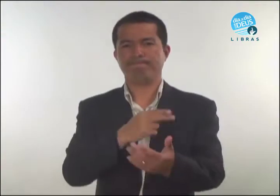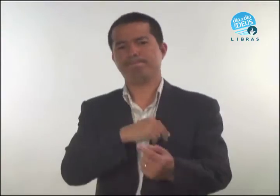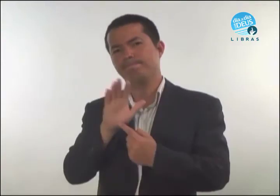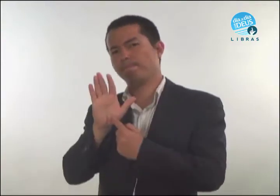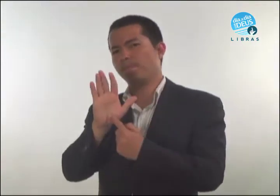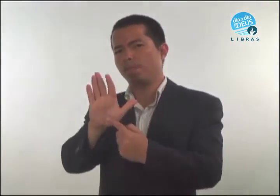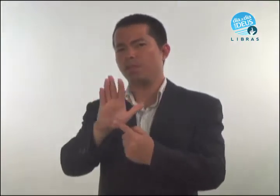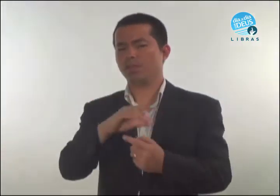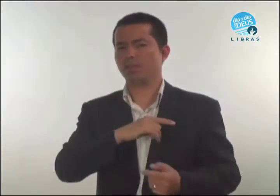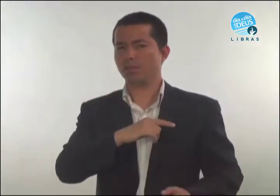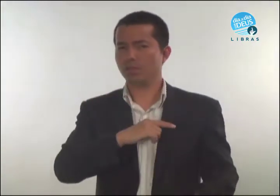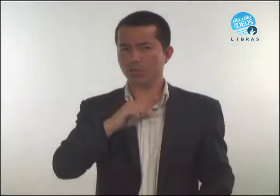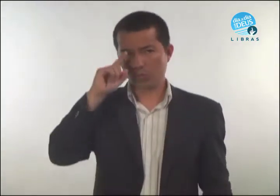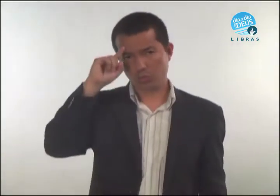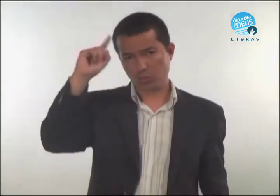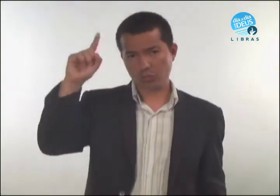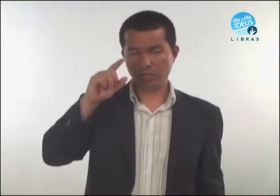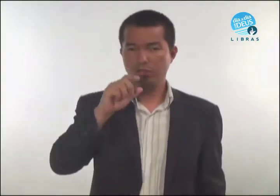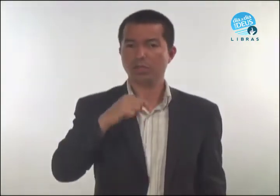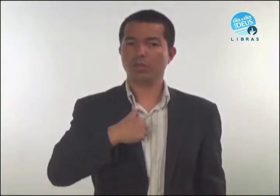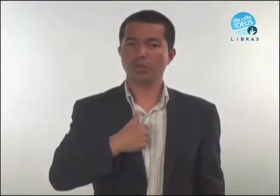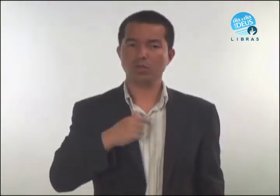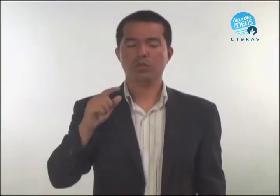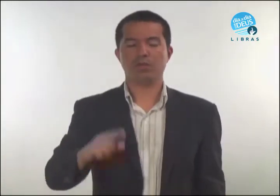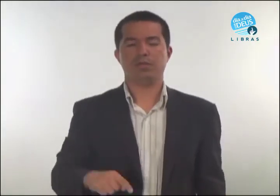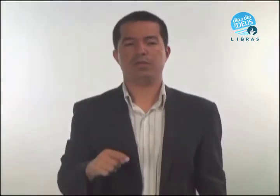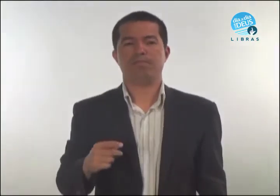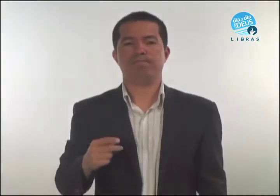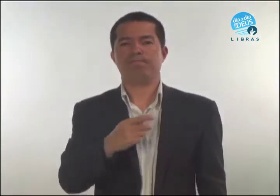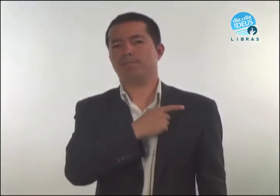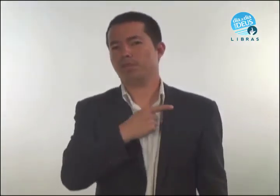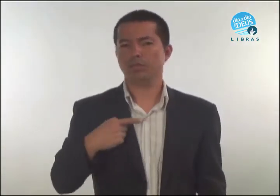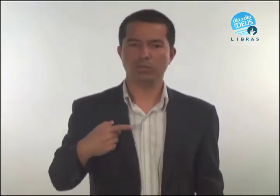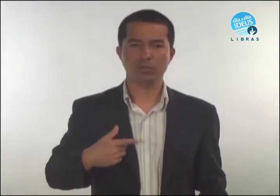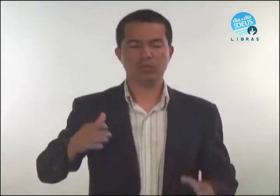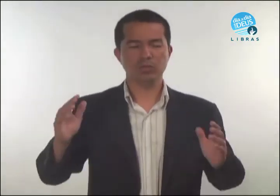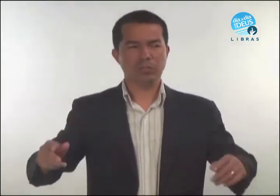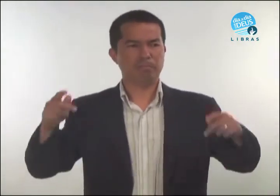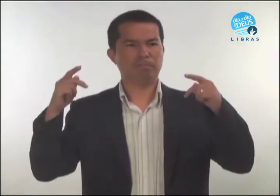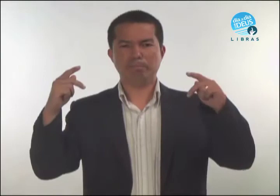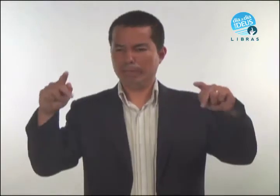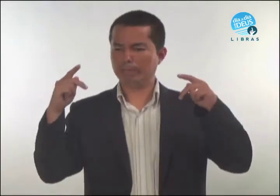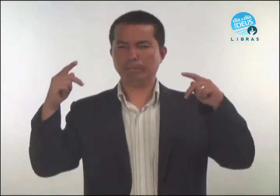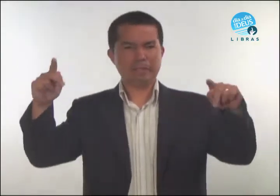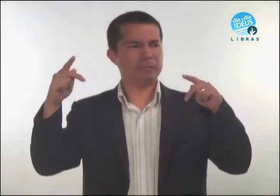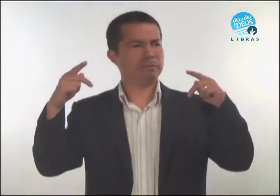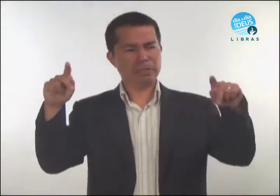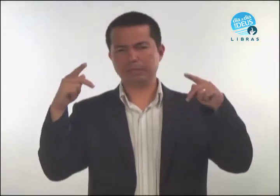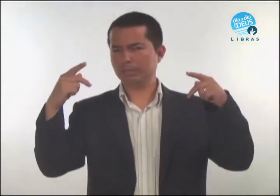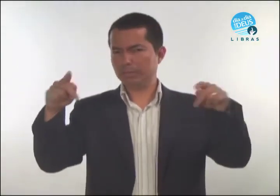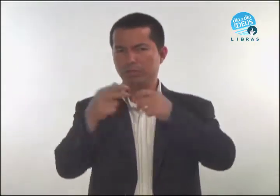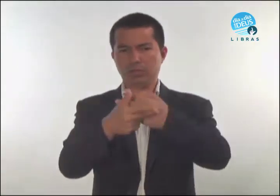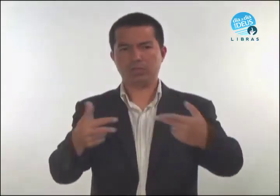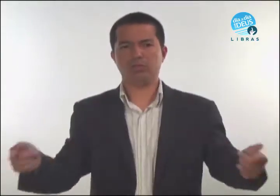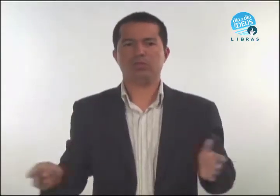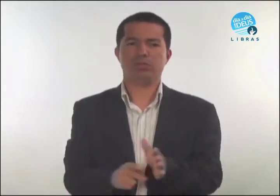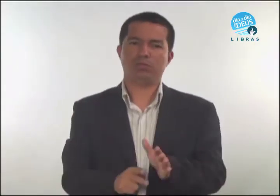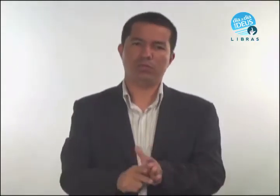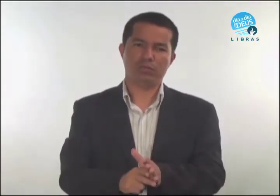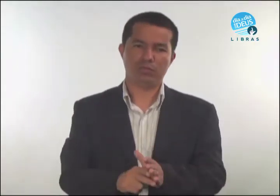revelar. No dia que eu, como pastor, começar a viver uma mentira, e aquilo que eu estiver pregando não for verdade no meu coração, vocês